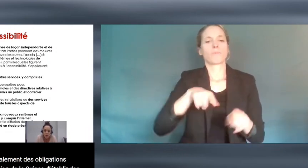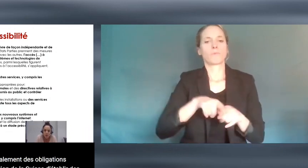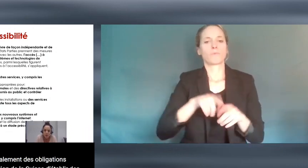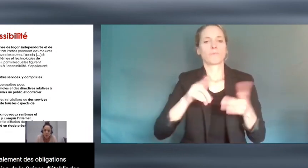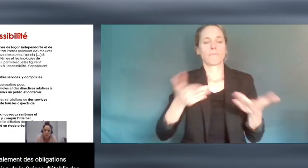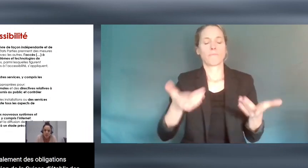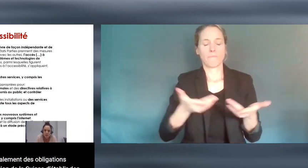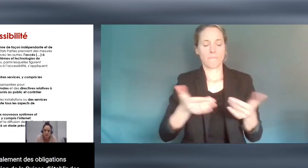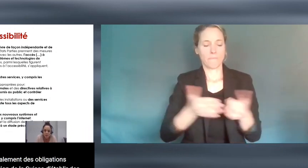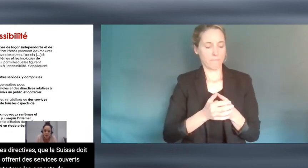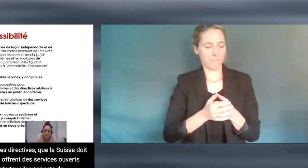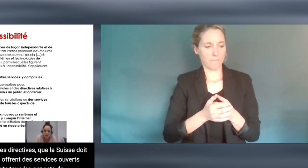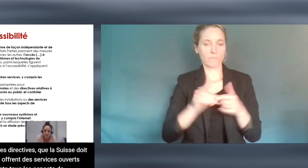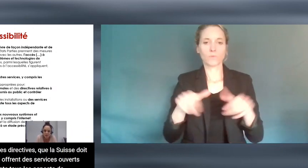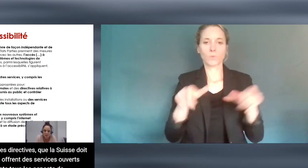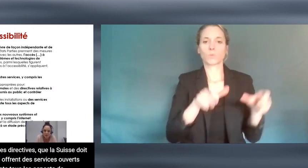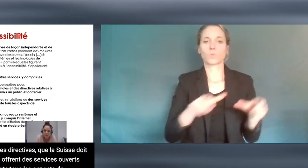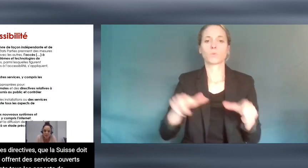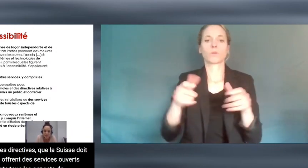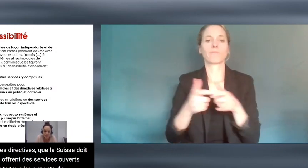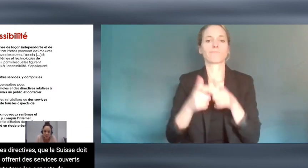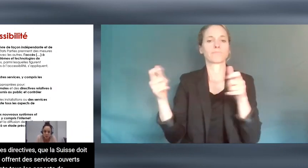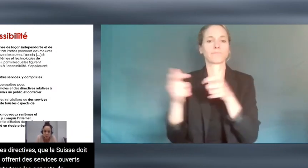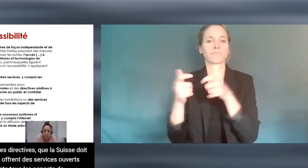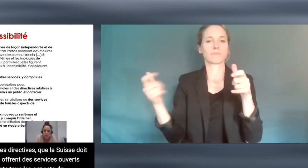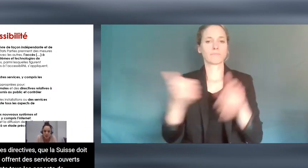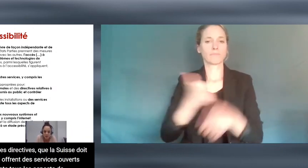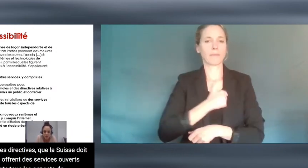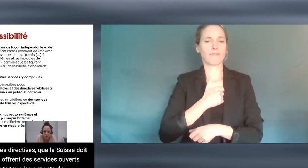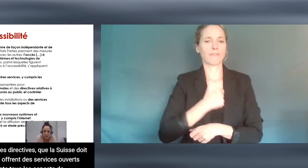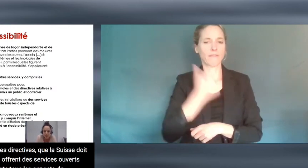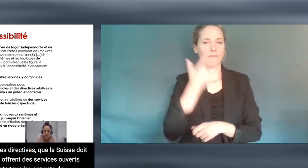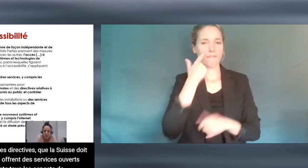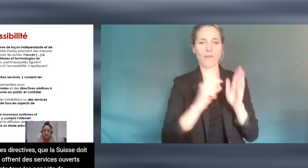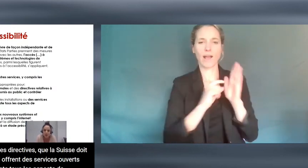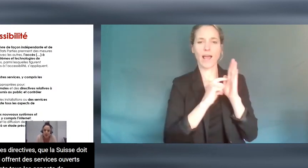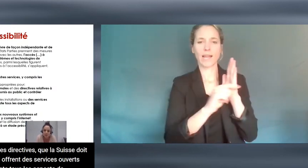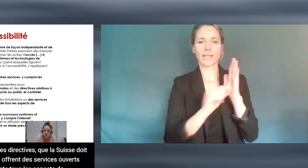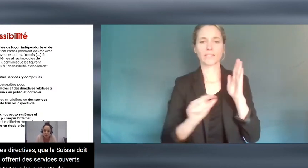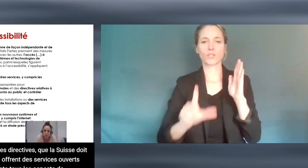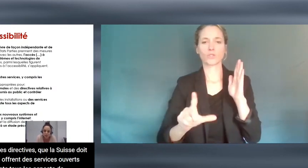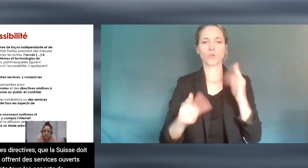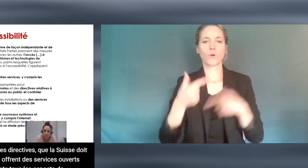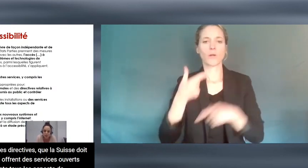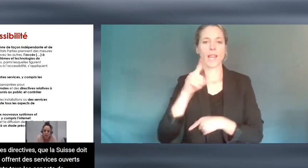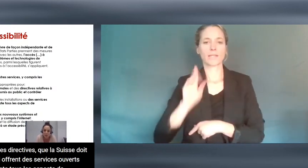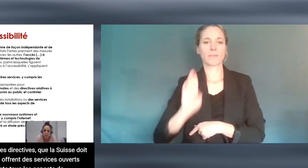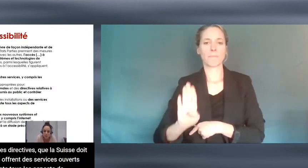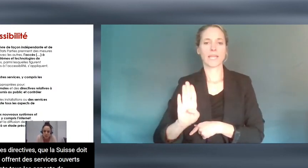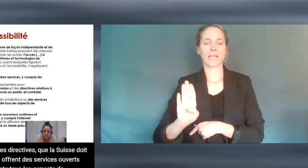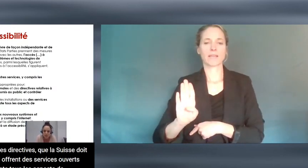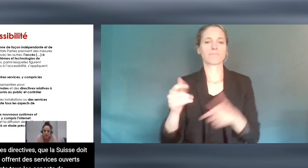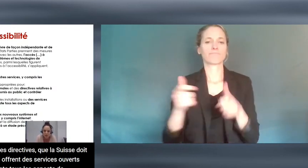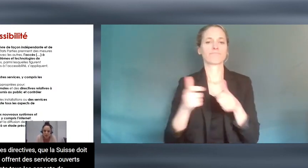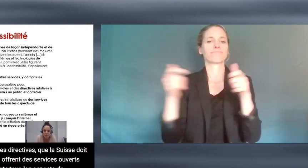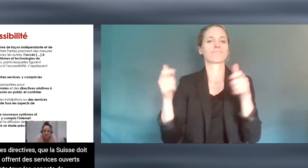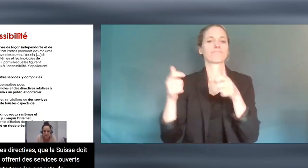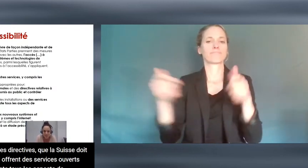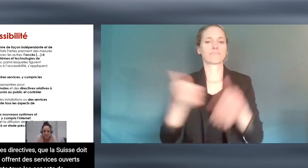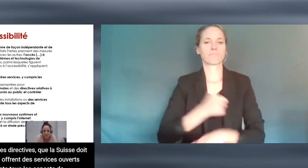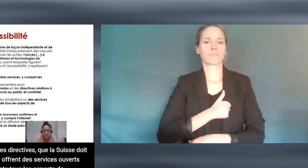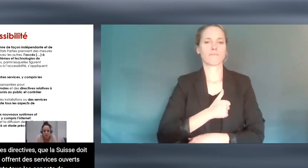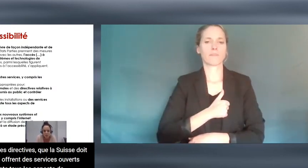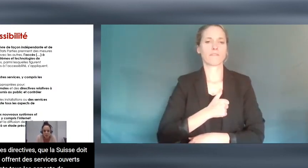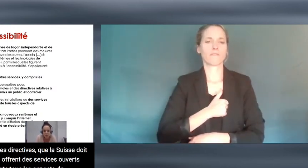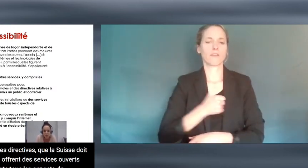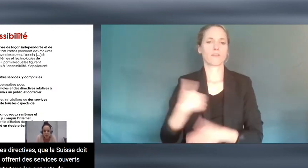sorte que les organismes privés, c'est l'alinéa 2, lettre B, que les organismes privés qui offrent des